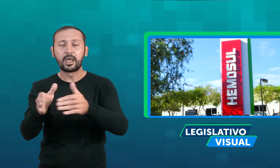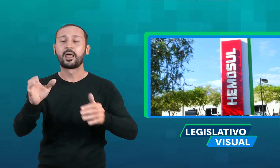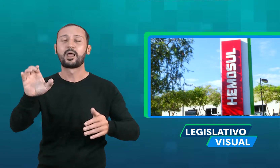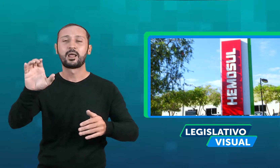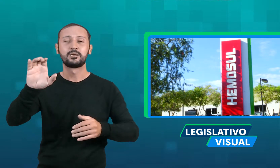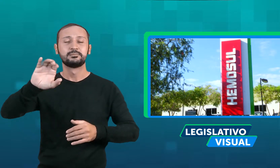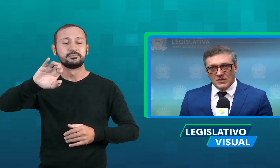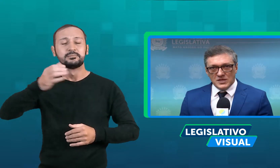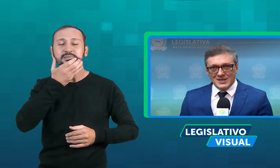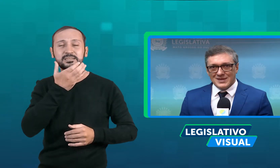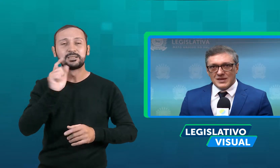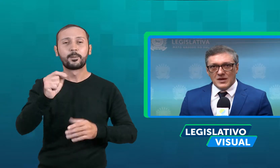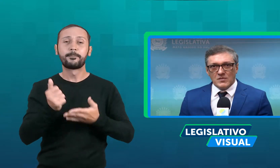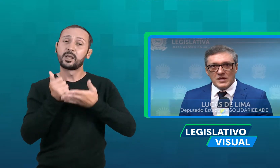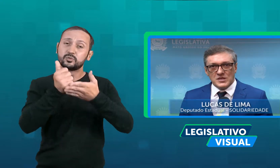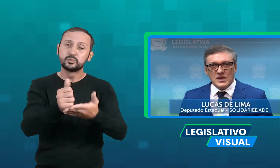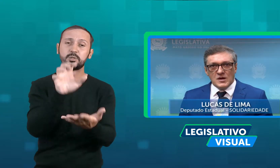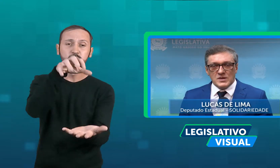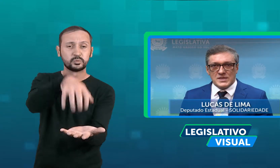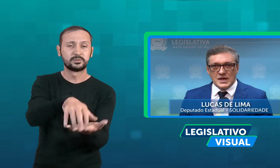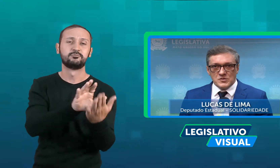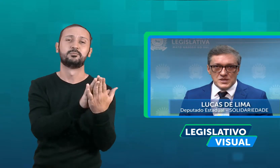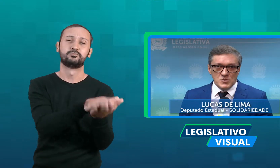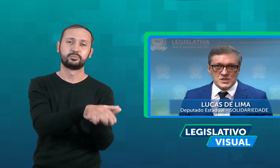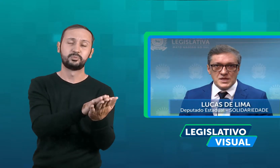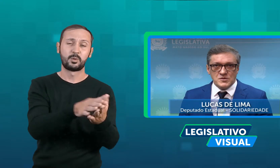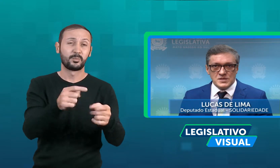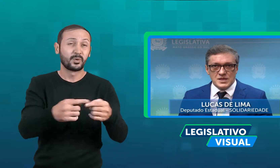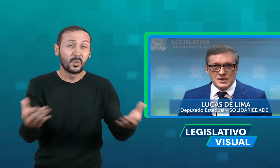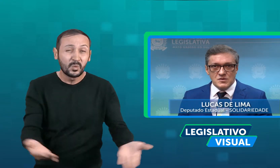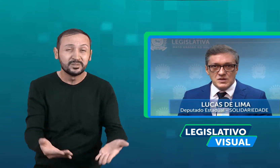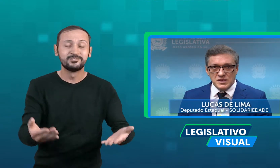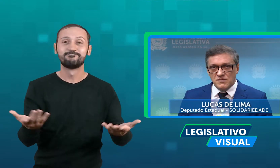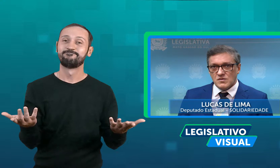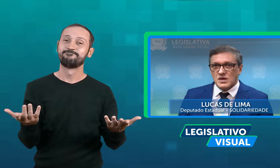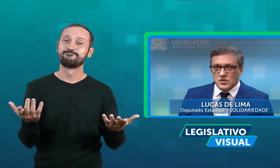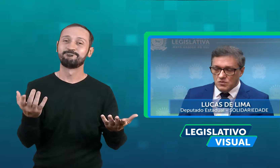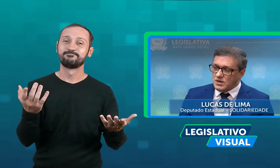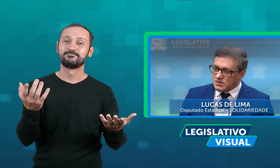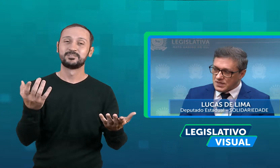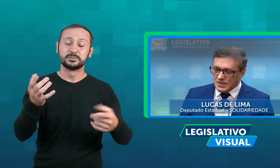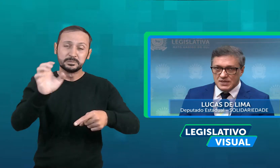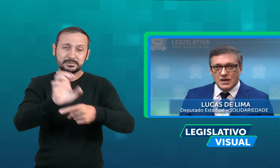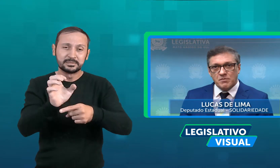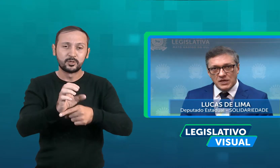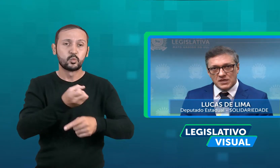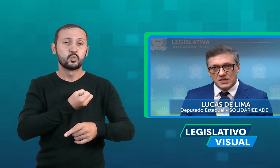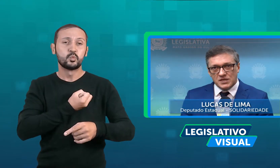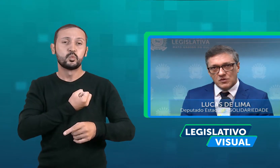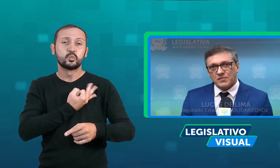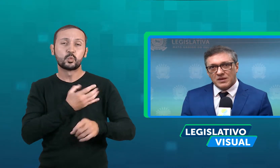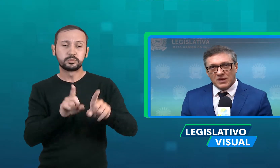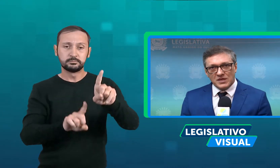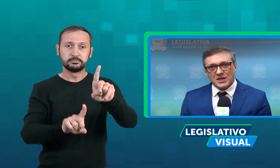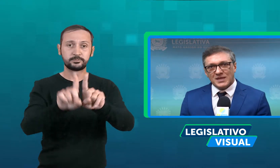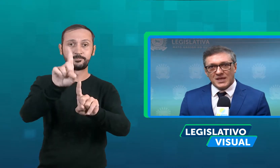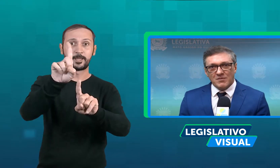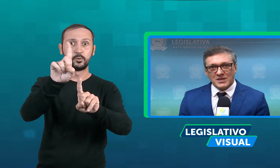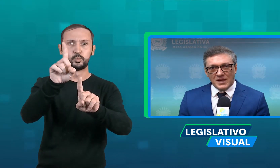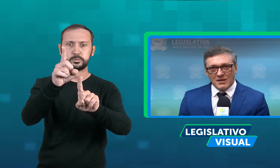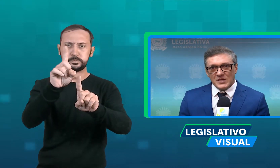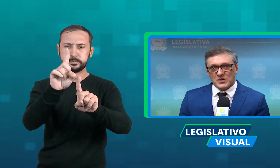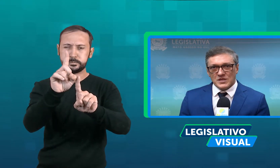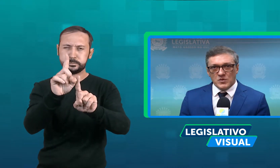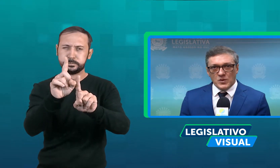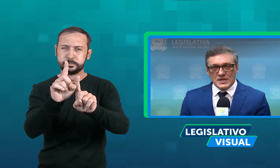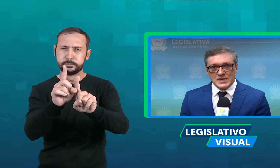aos hemocentros. Hoje, realmente, o estado dos hemocentros, o nível do banco de sangue está baixíssimo. O que a gente recebe